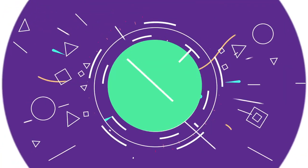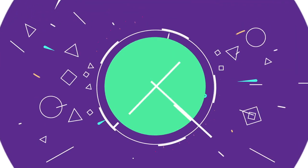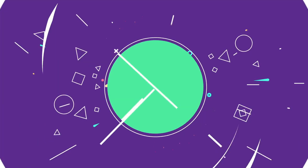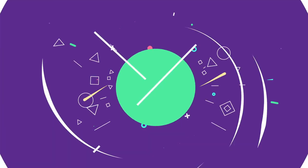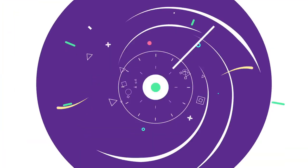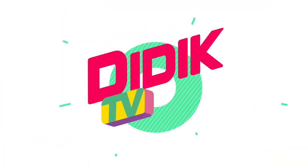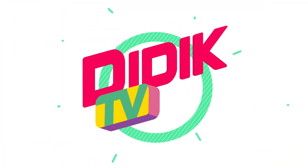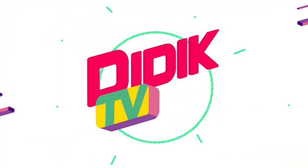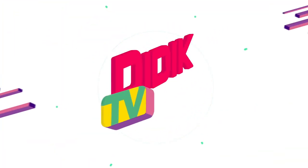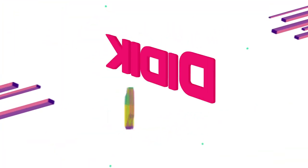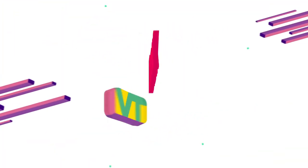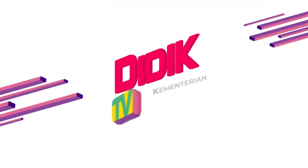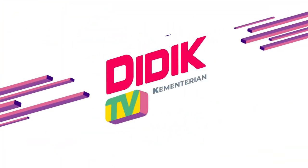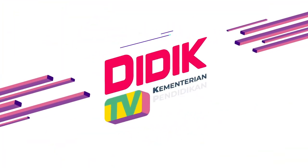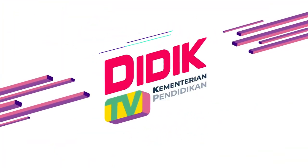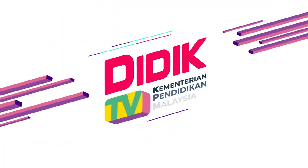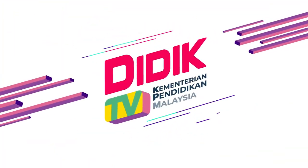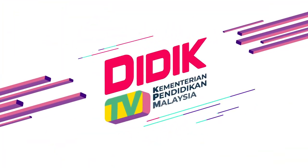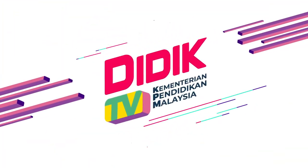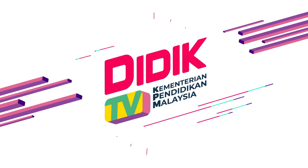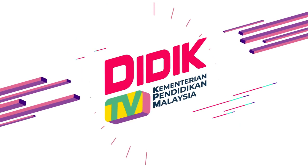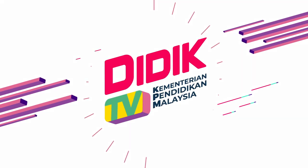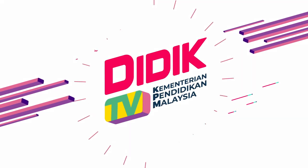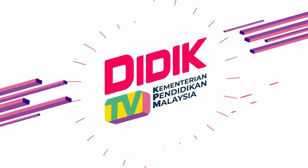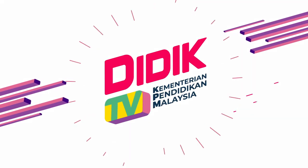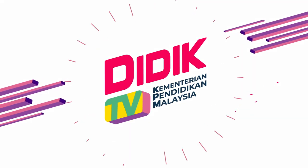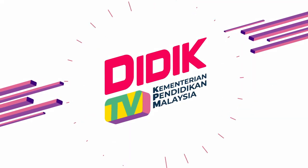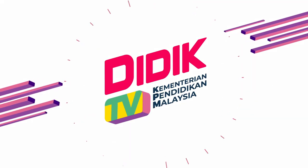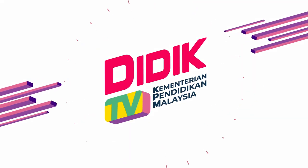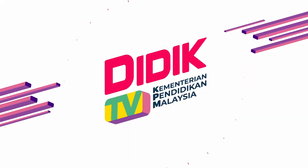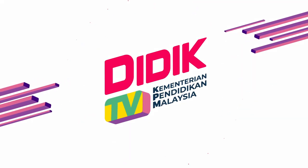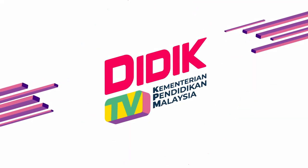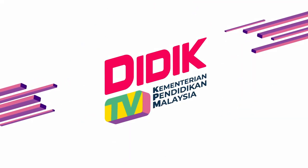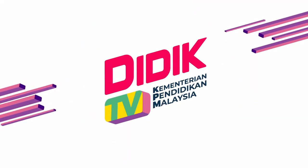KPM.